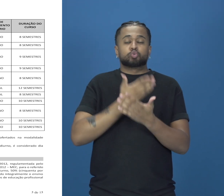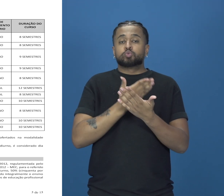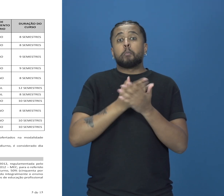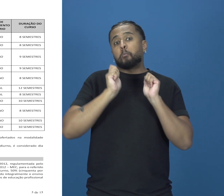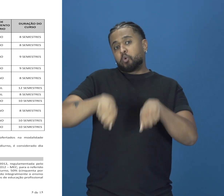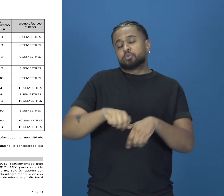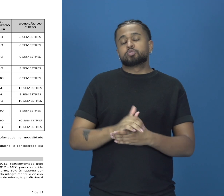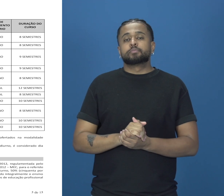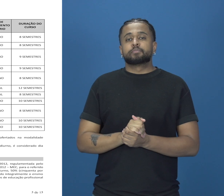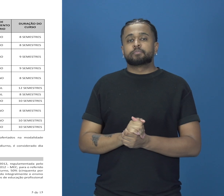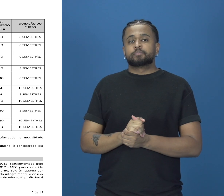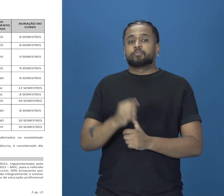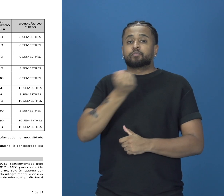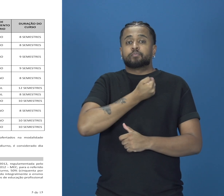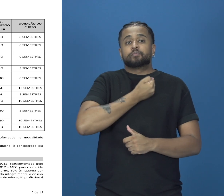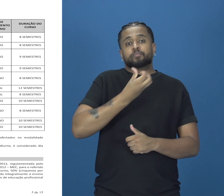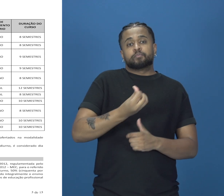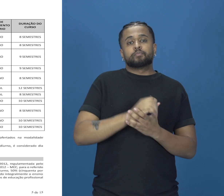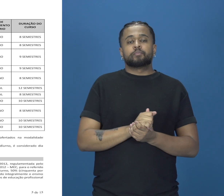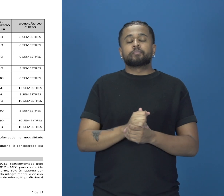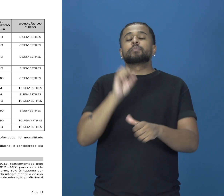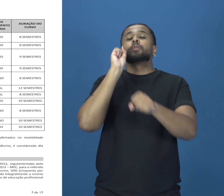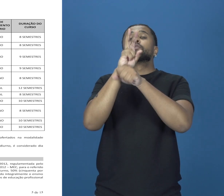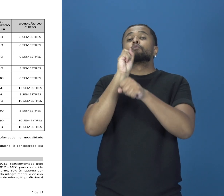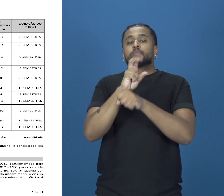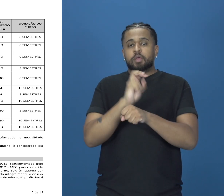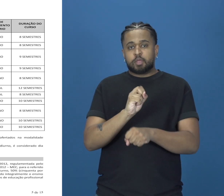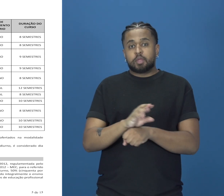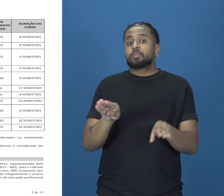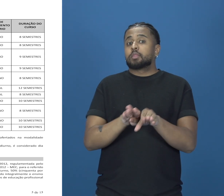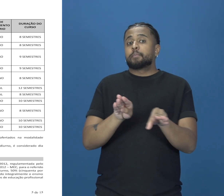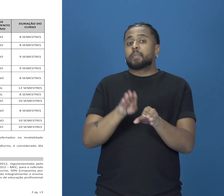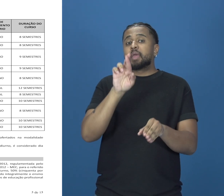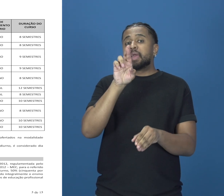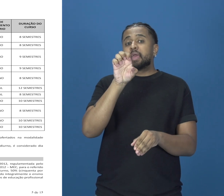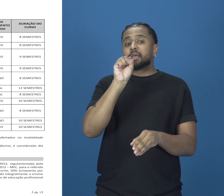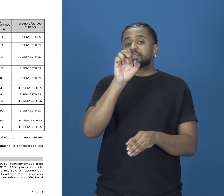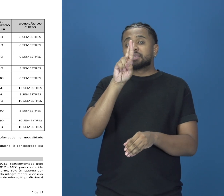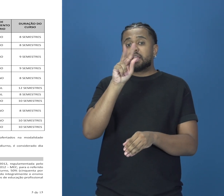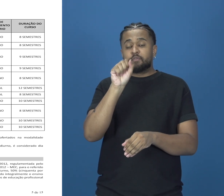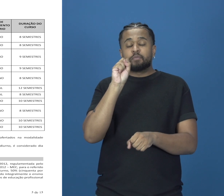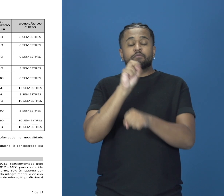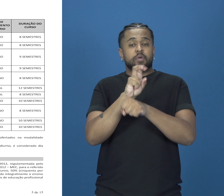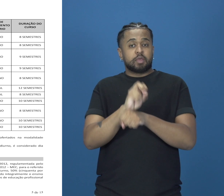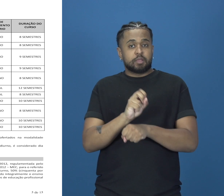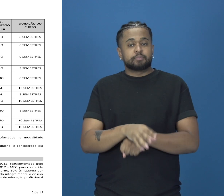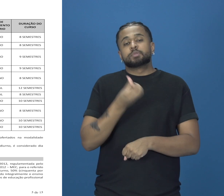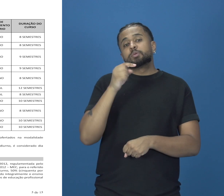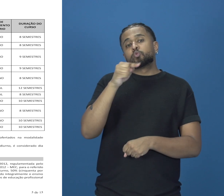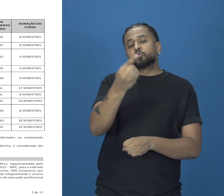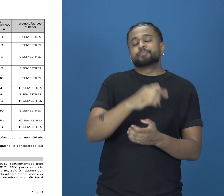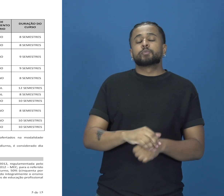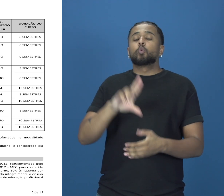letivo. Número 6. Das vagas e das reservas de vaga. 6.1.